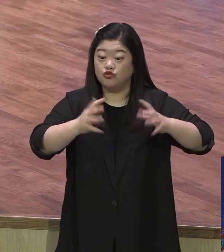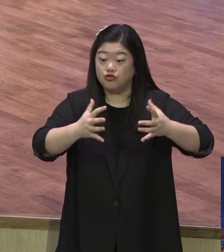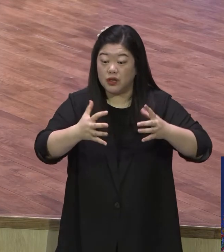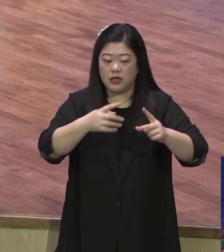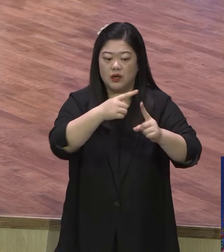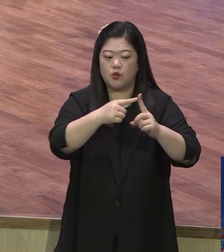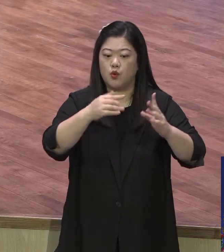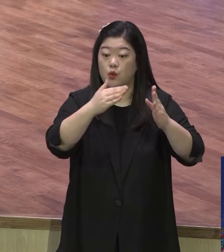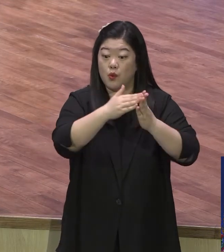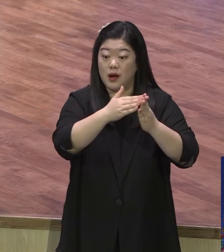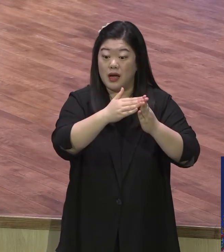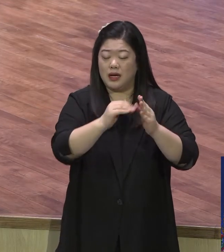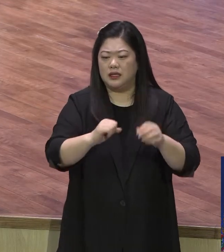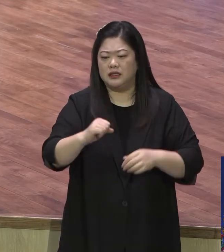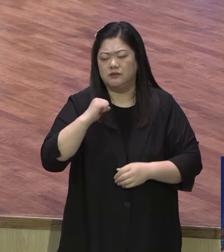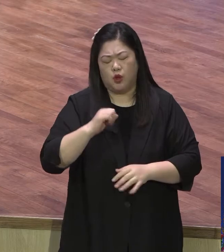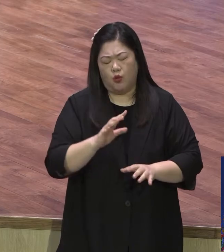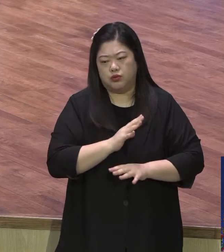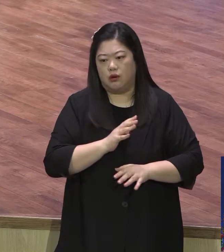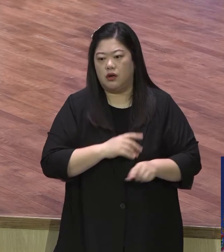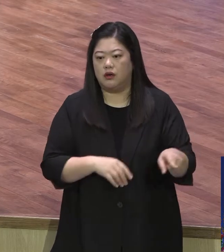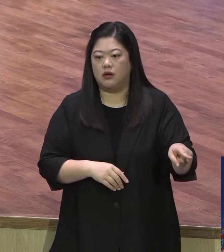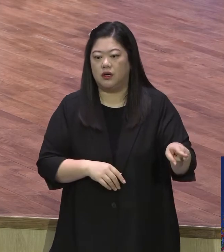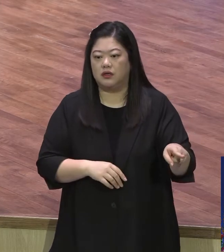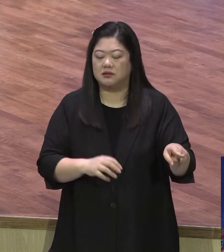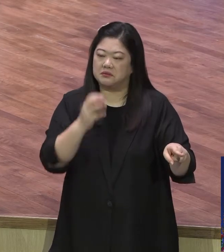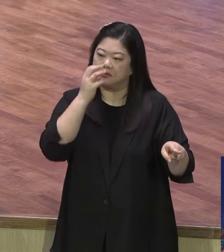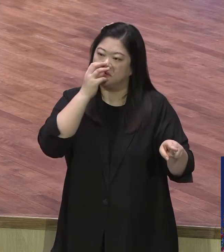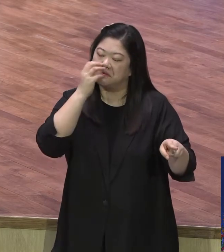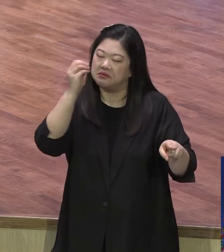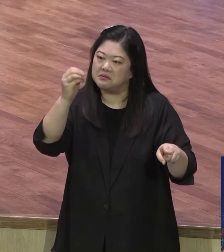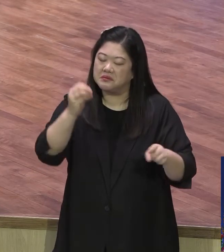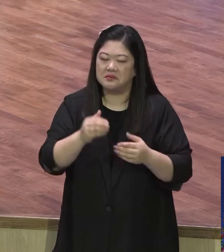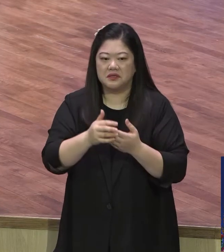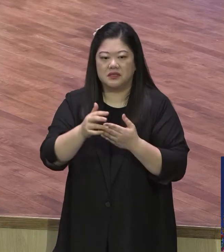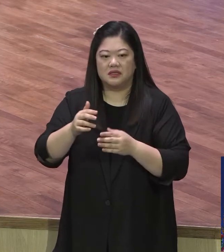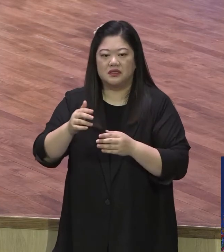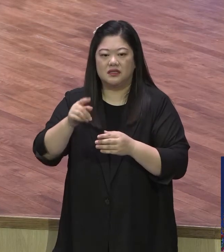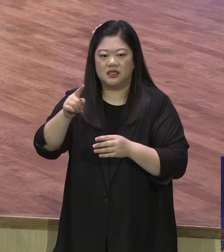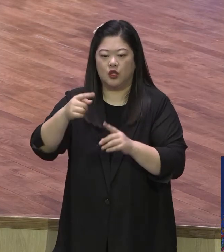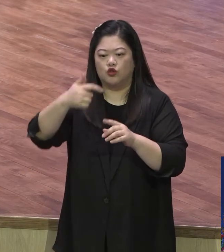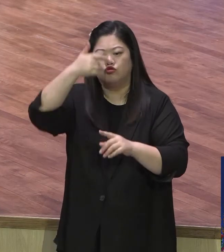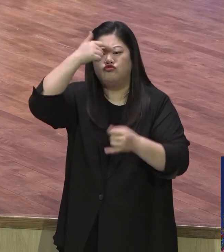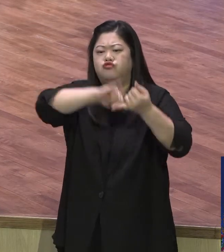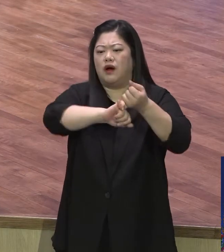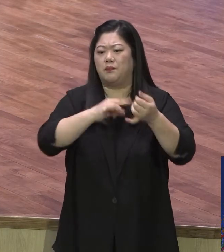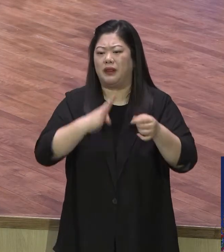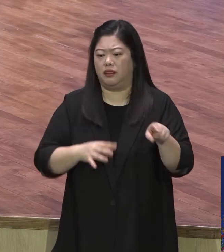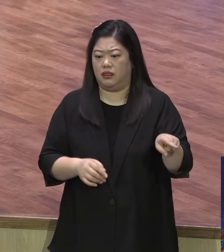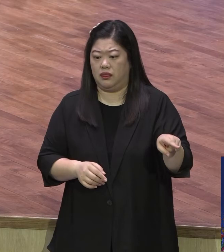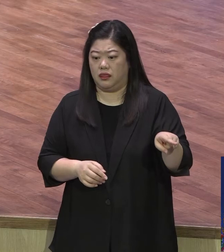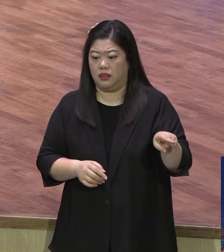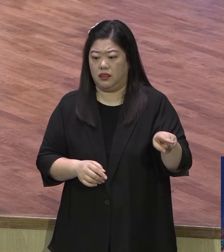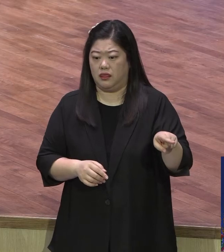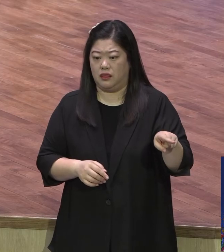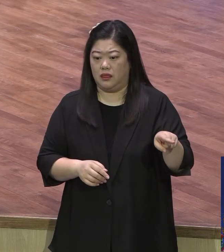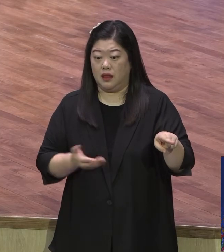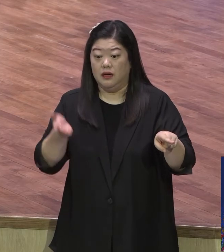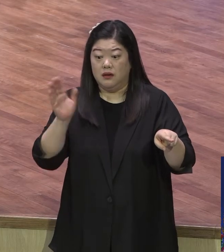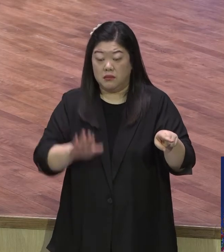유대교건을 가득 차있어서 언제 죽을지 몰라 초대교에 그랬습니다 우리 신앙생활은요